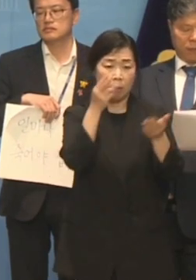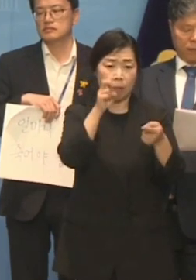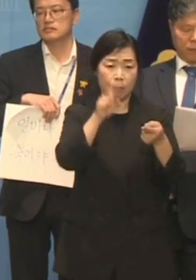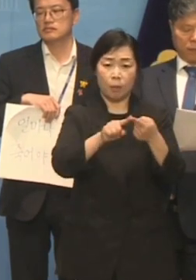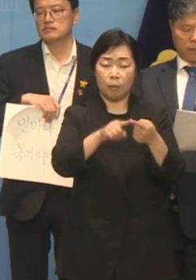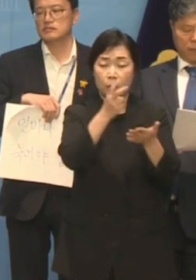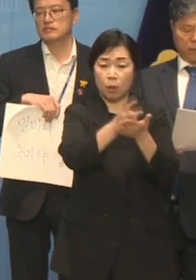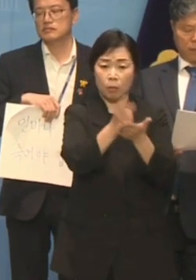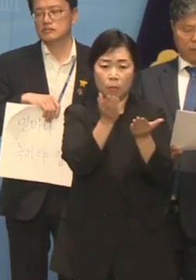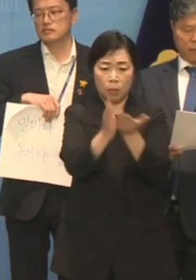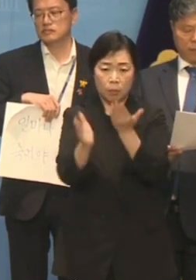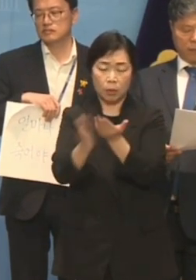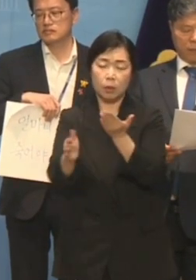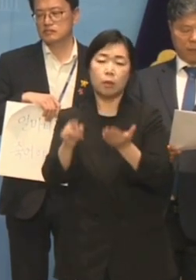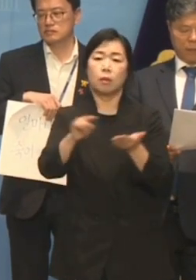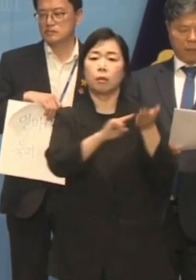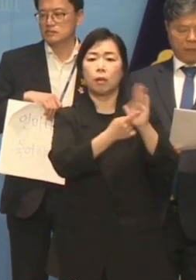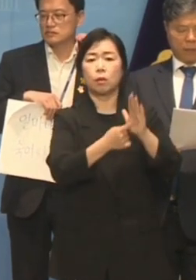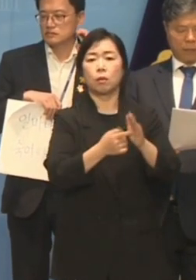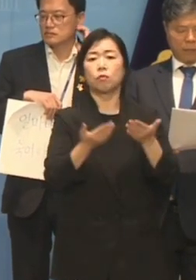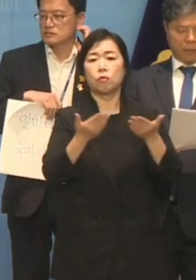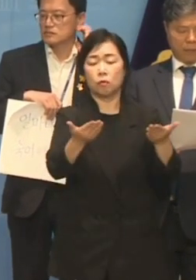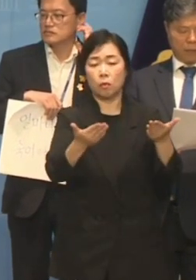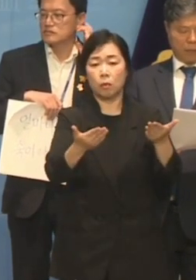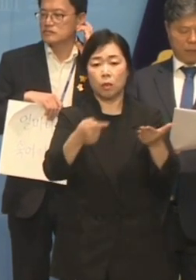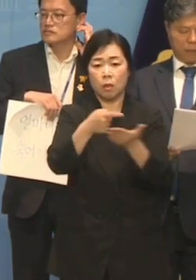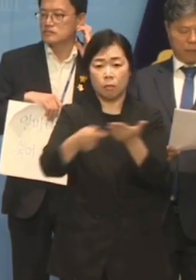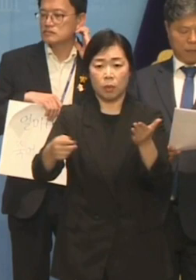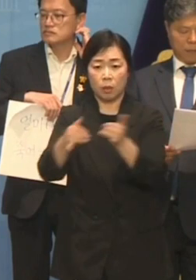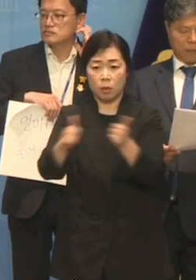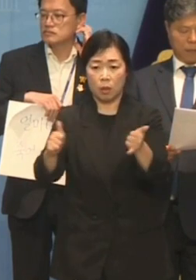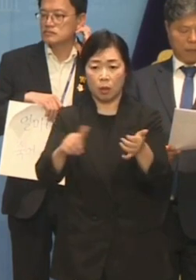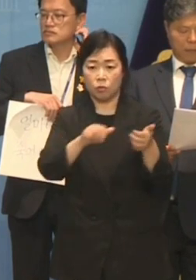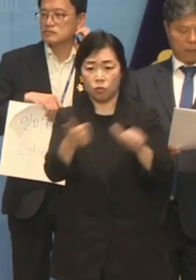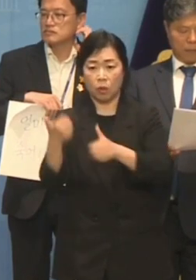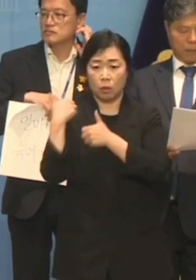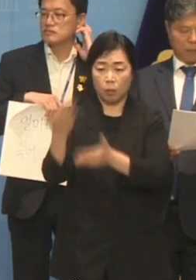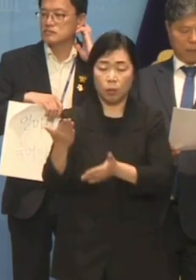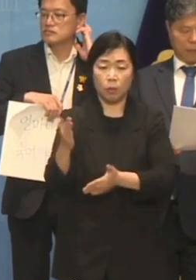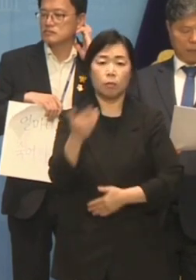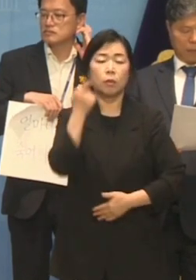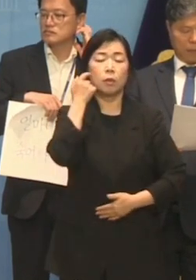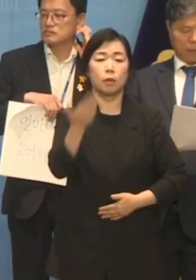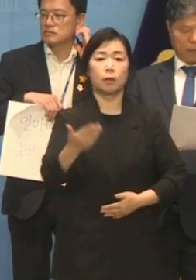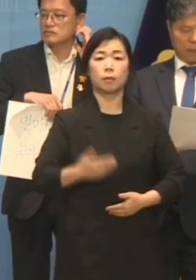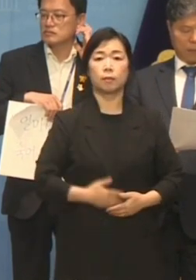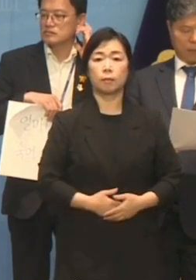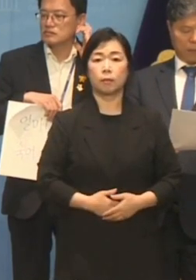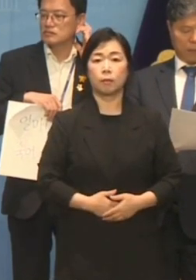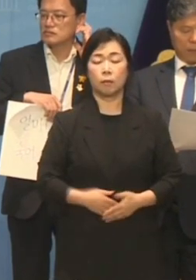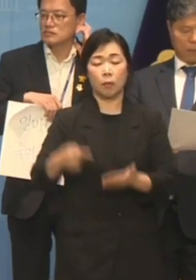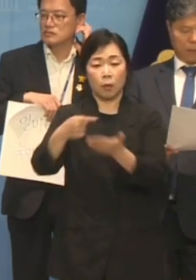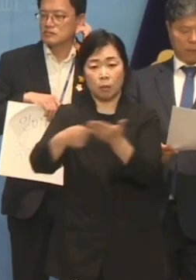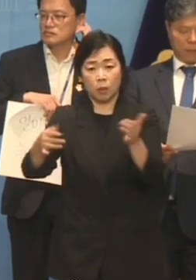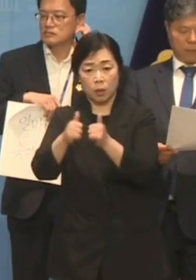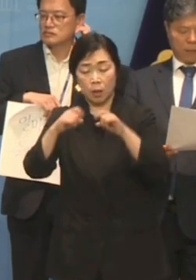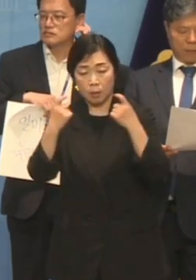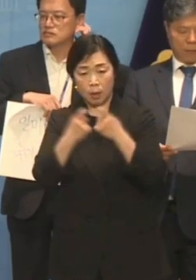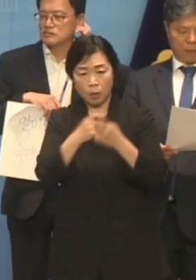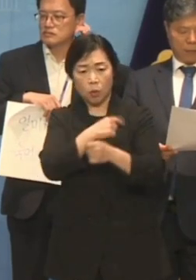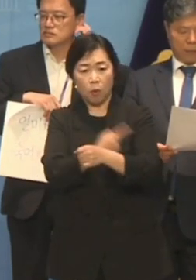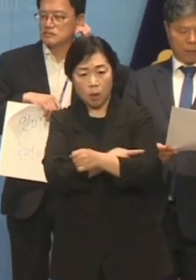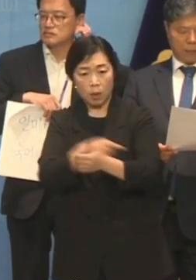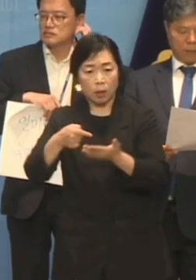비현실적인 대책만 내놓으며 전세사기 피해자들을 죽음으로 내몰 것입니까? 피해자들의 개인적인